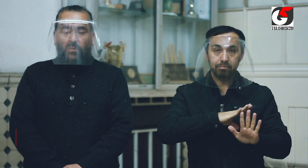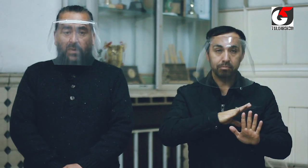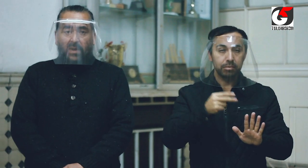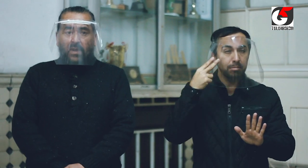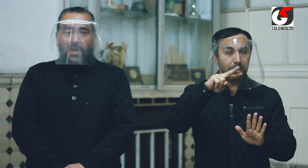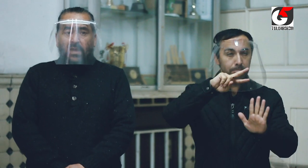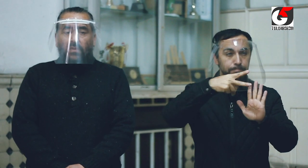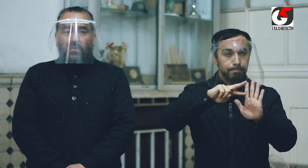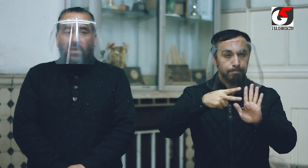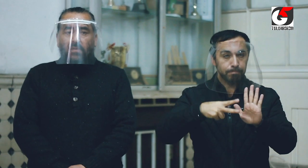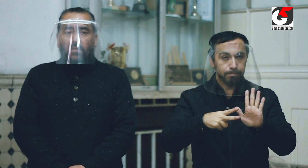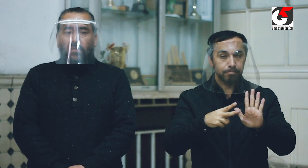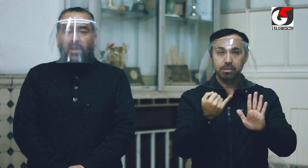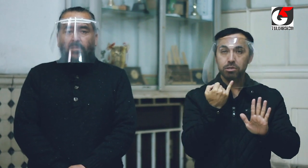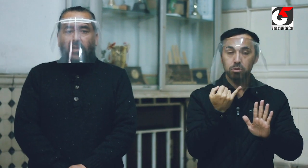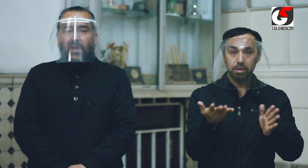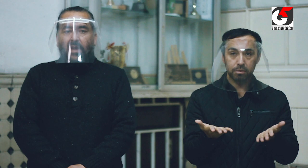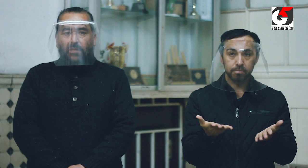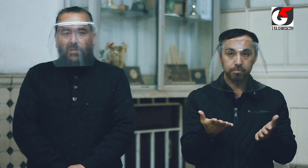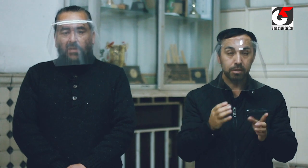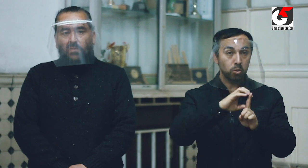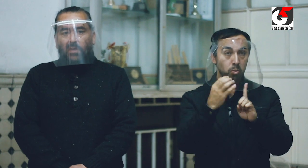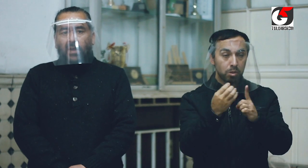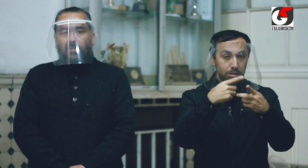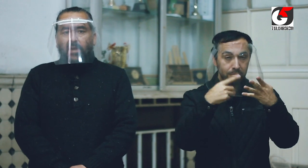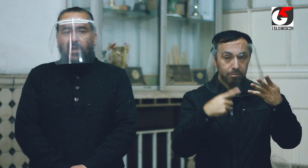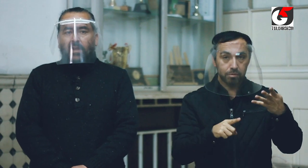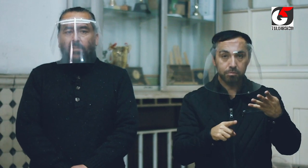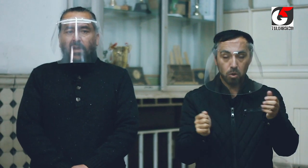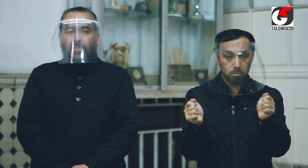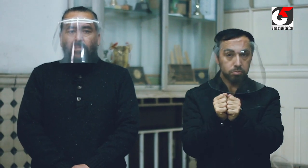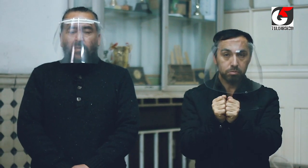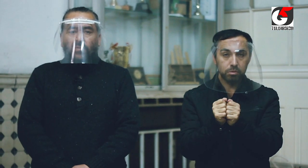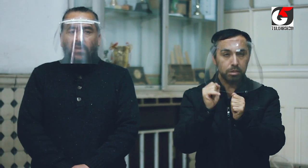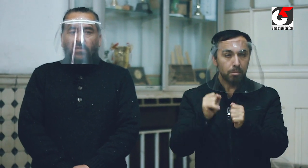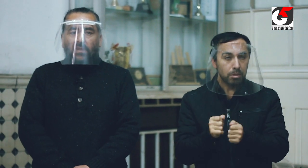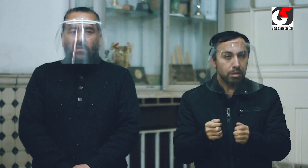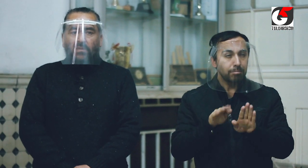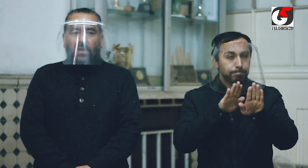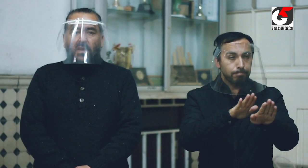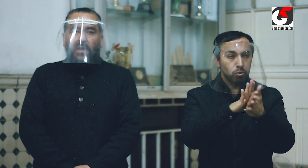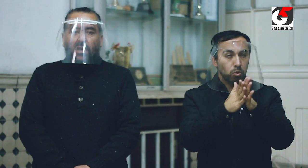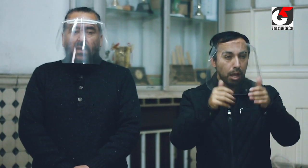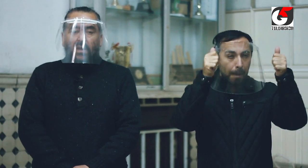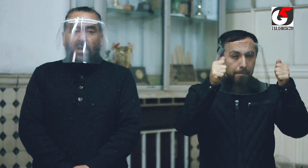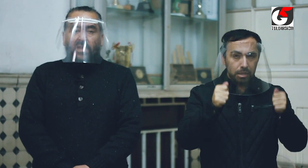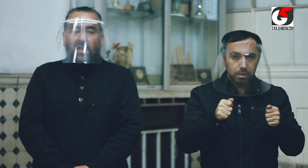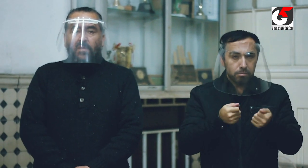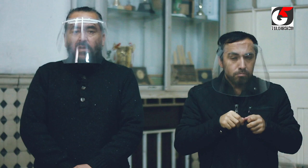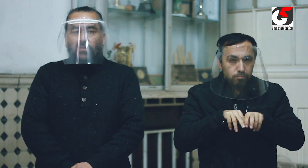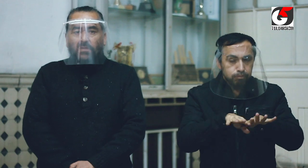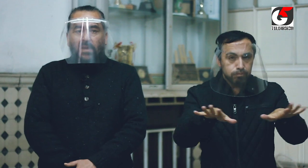bilingüe y bicultural. Y eso nos ha llevado, por ejemplo, a tener que ir reforzando todas las campañas que se puedan ir promocionando, tanto de